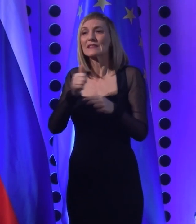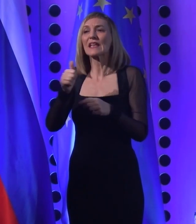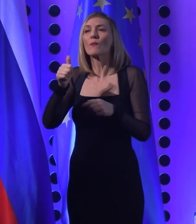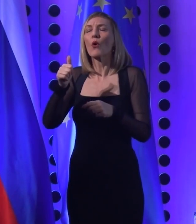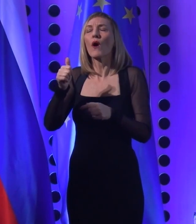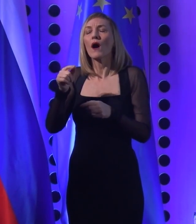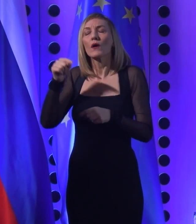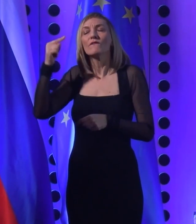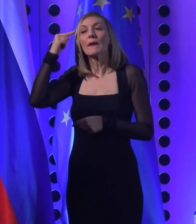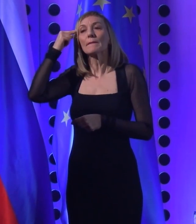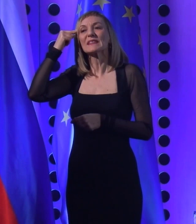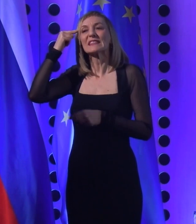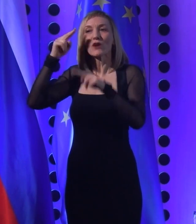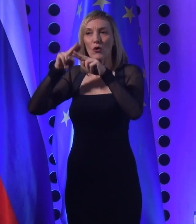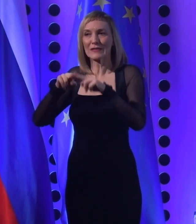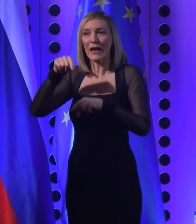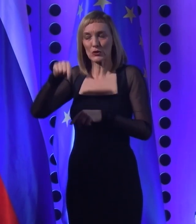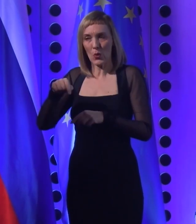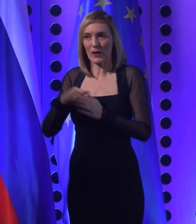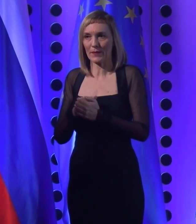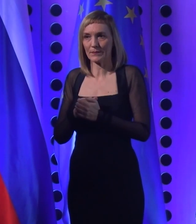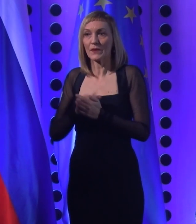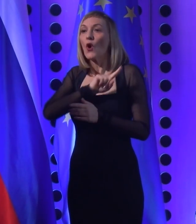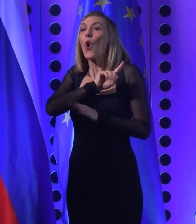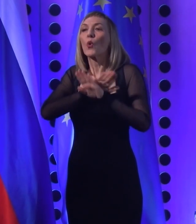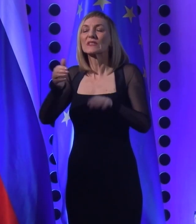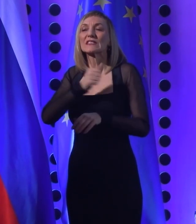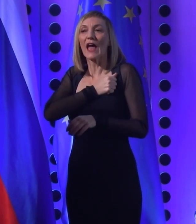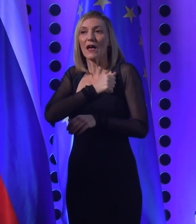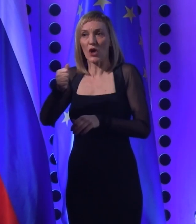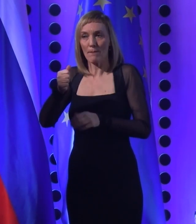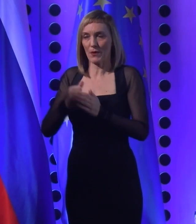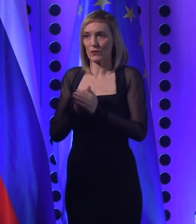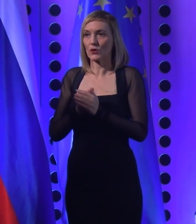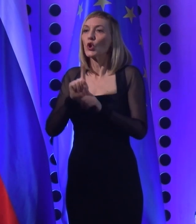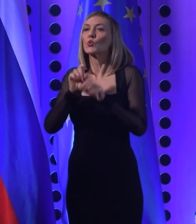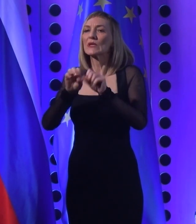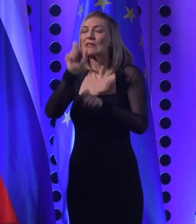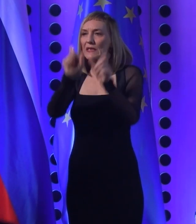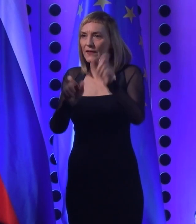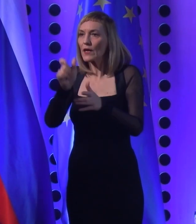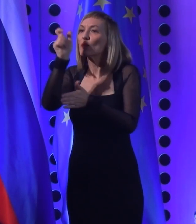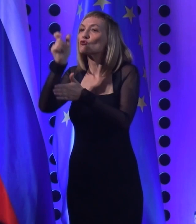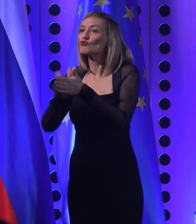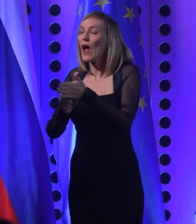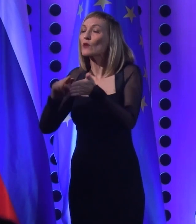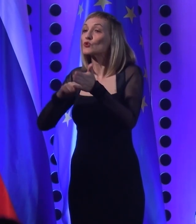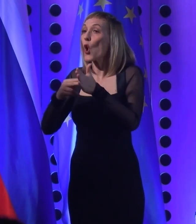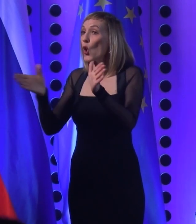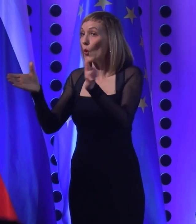mislih. Vsi ste šampioni. Čestitke seveda tudi predanim trenerjem in članom strokovnih